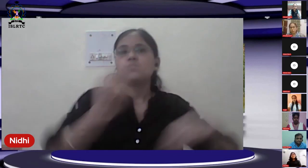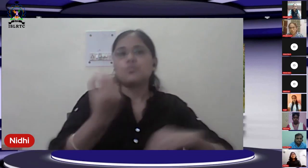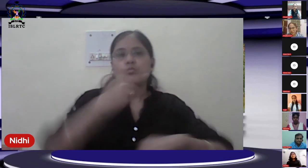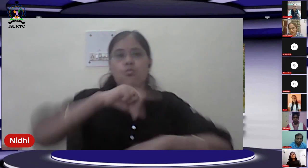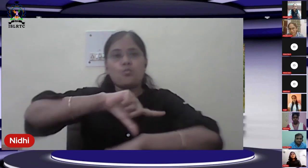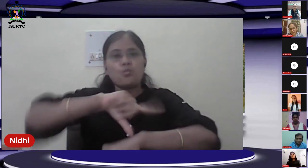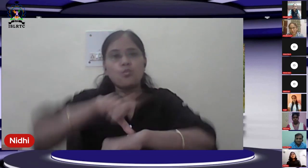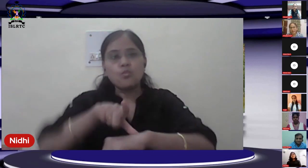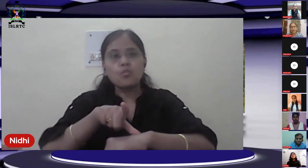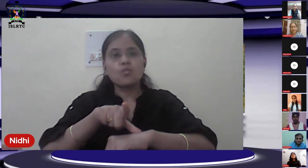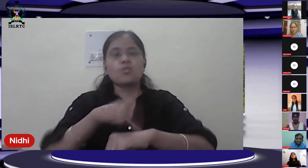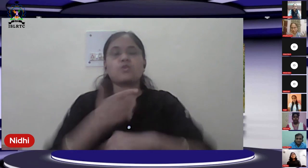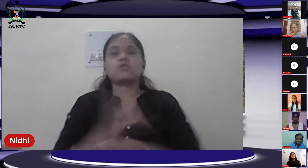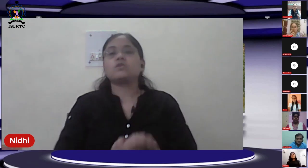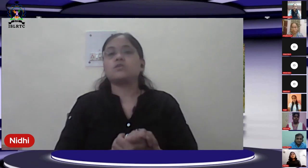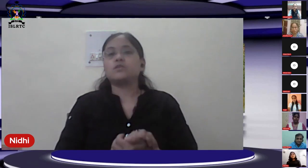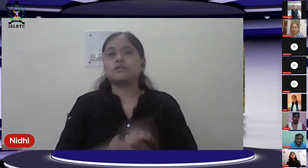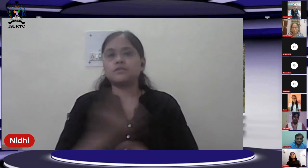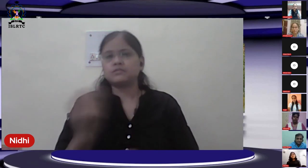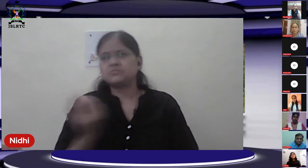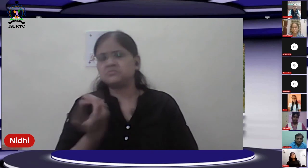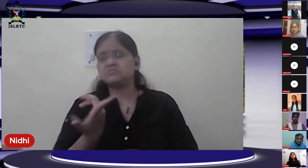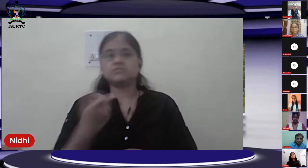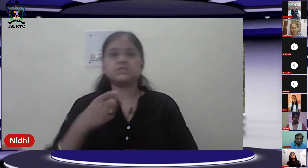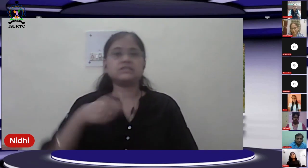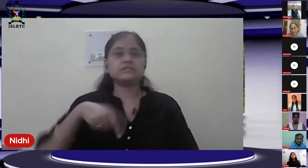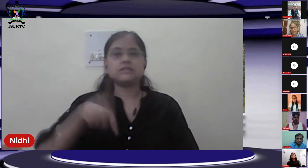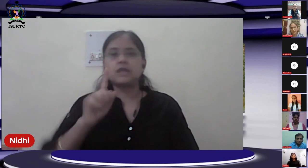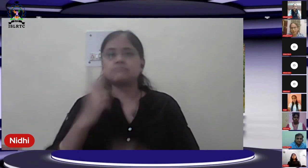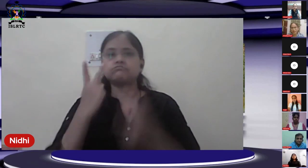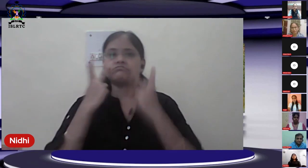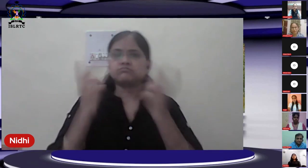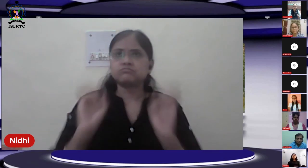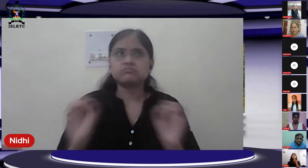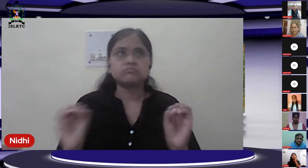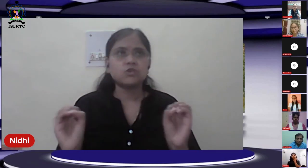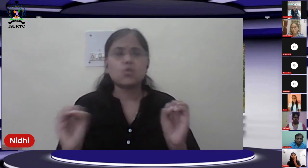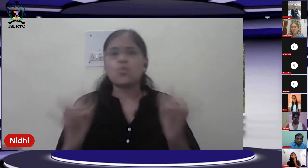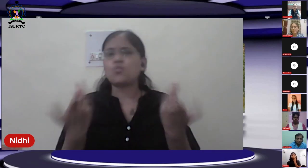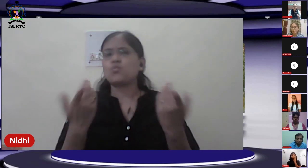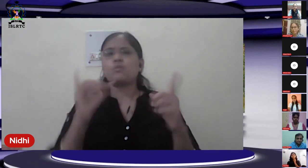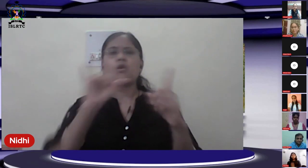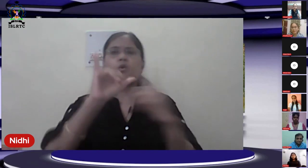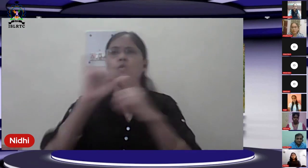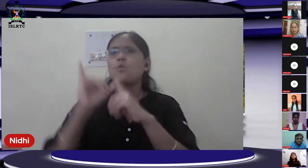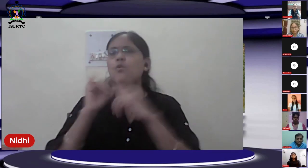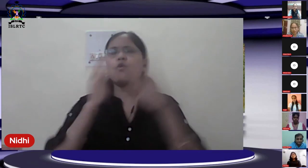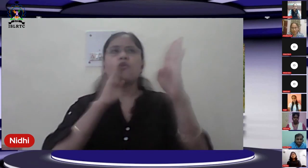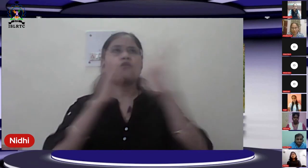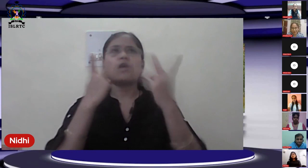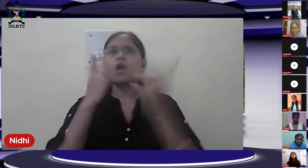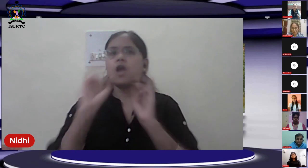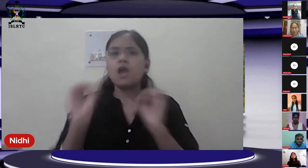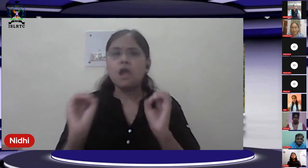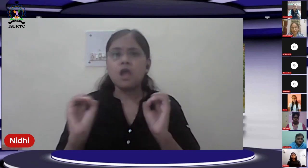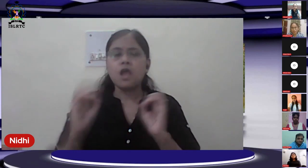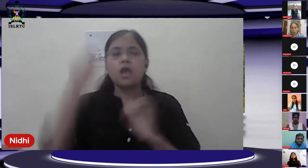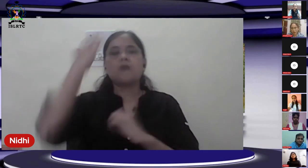खुद से ना देखें या जब तक वो किसी सोशल मीडिया पे ना देखें तब तक पता नहीं चलता है। तो ऐसे में योगा